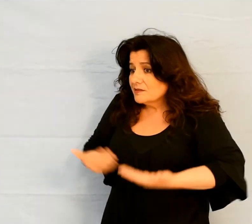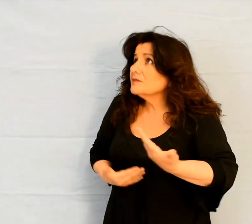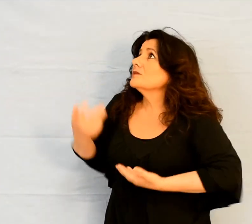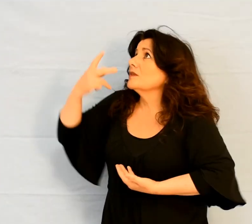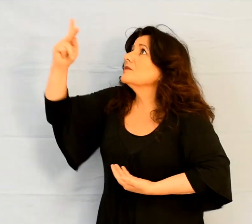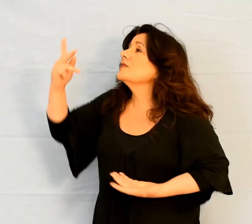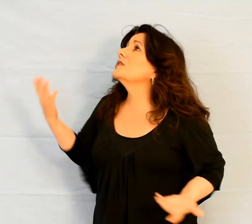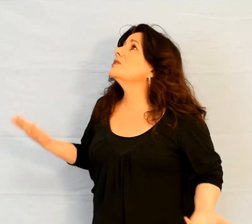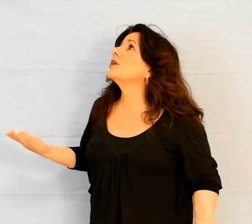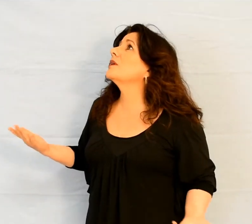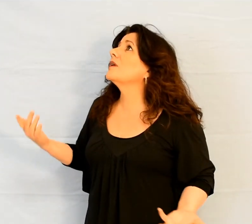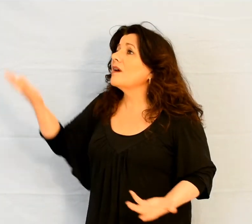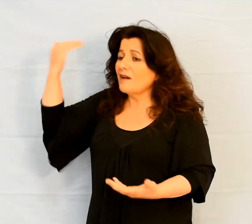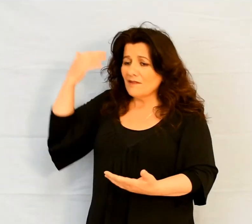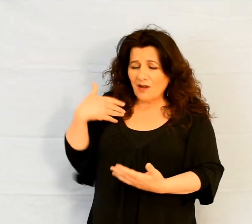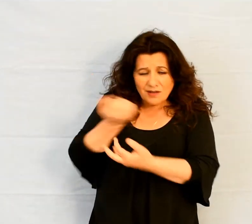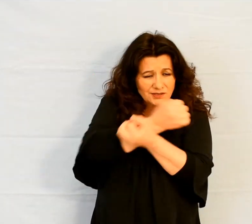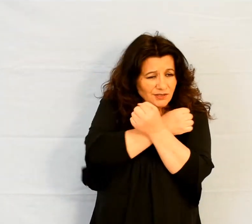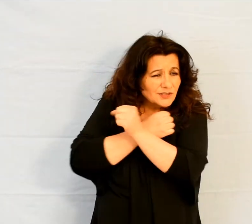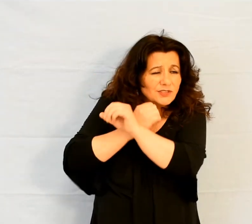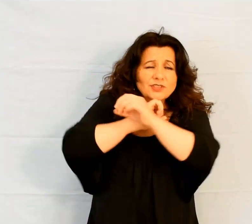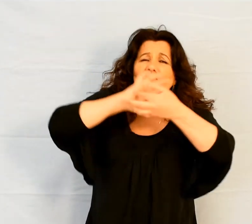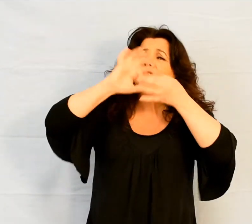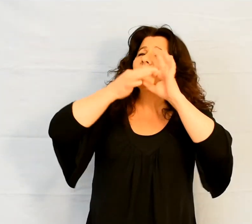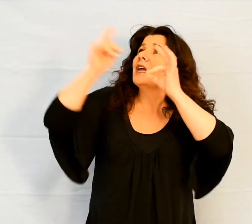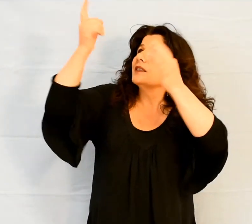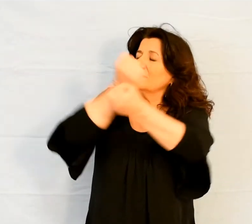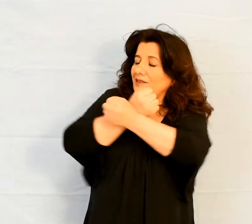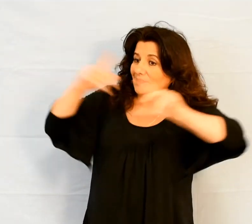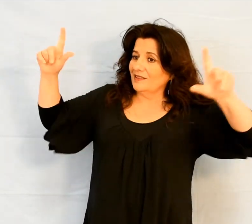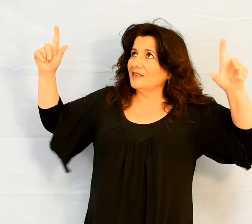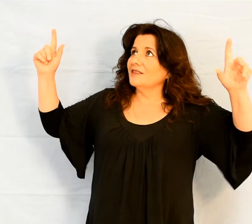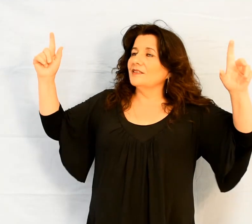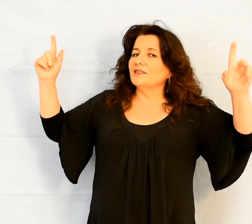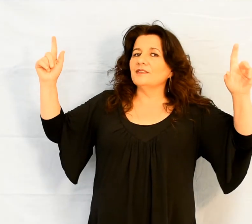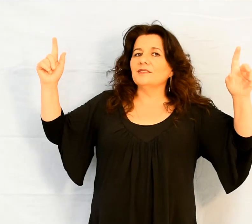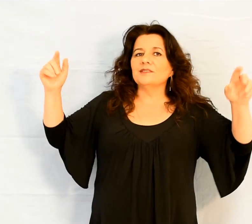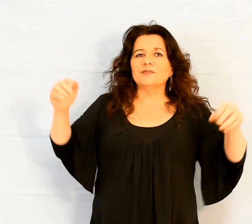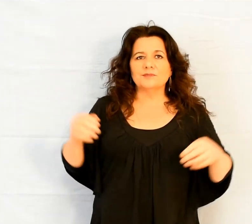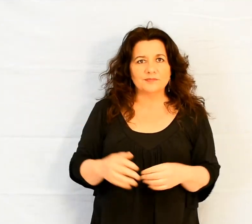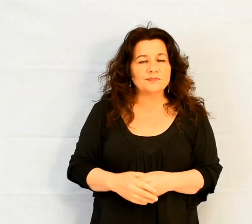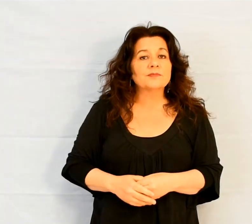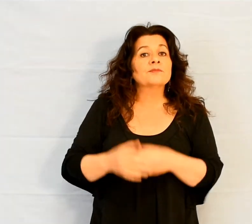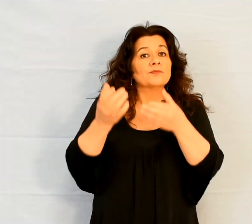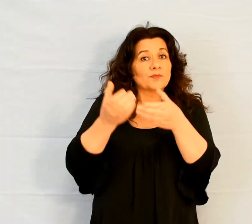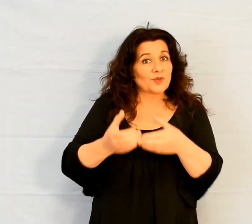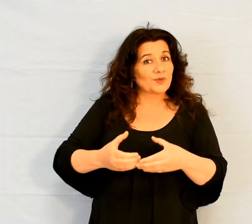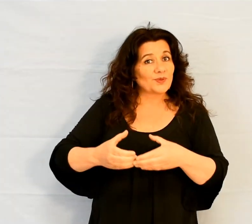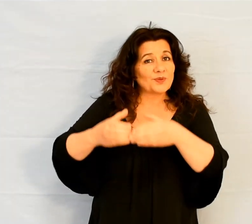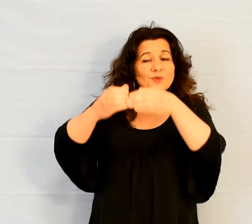les chaînes? La coupe de bénédiction